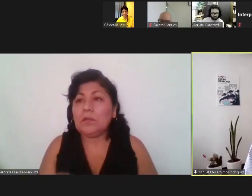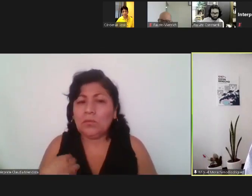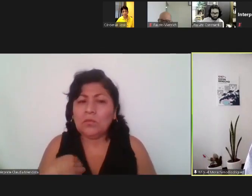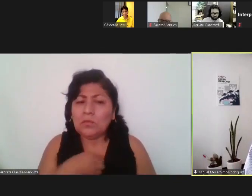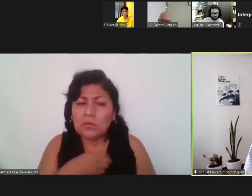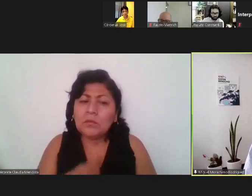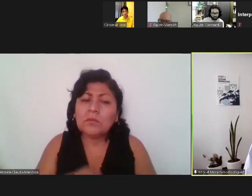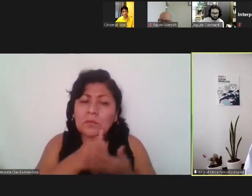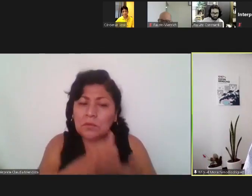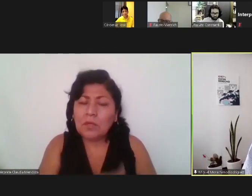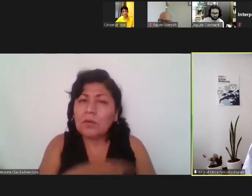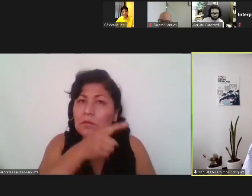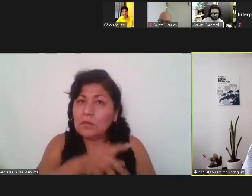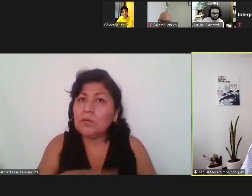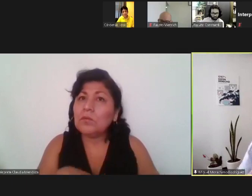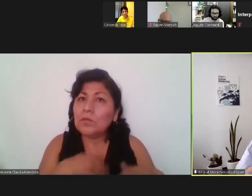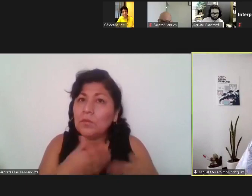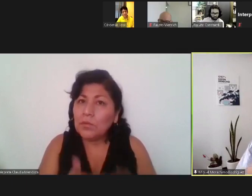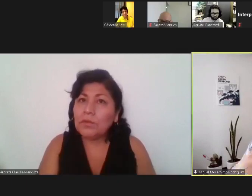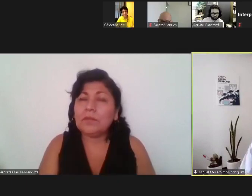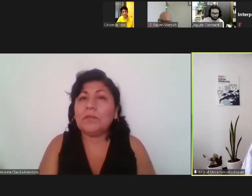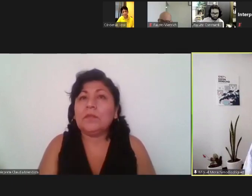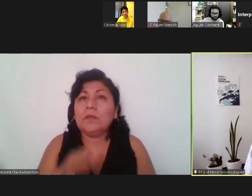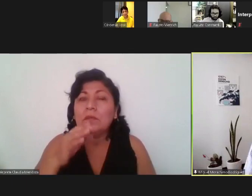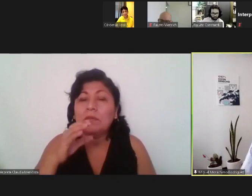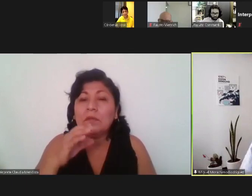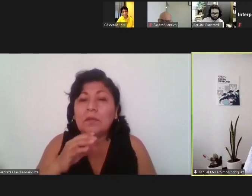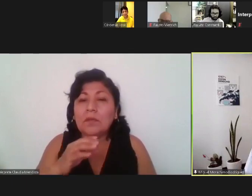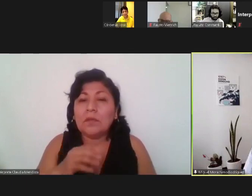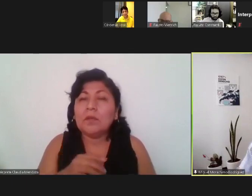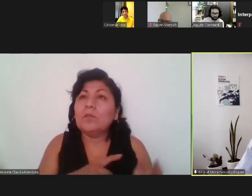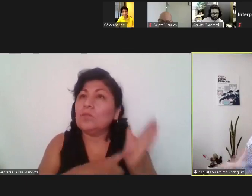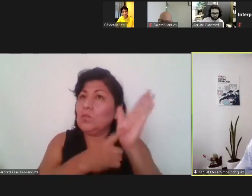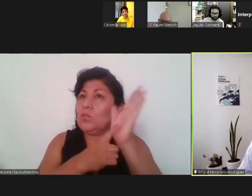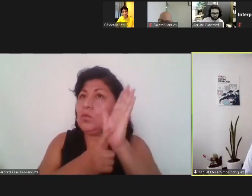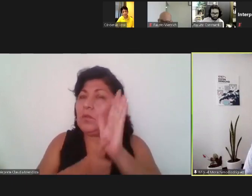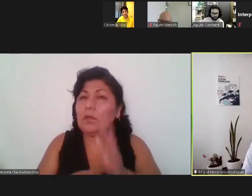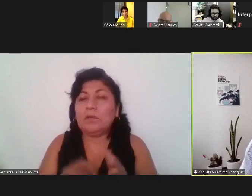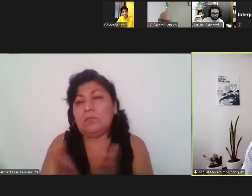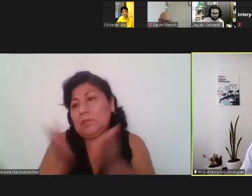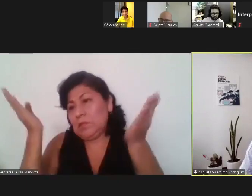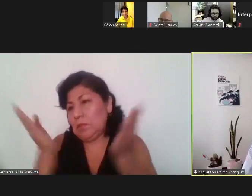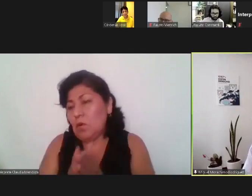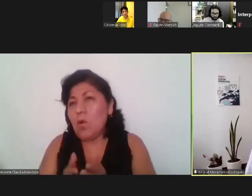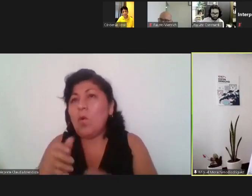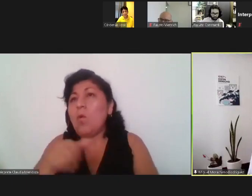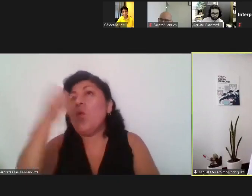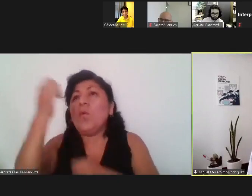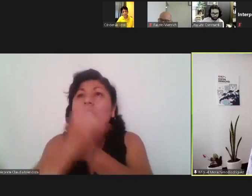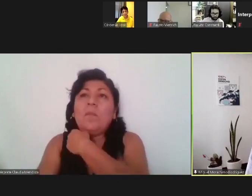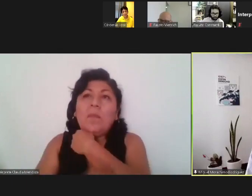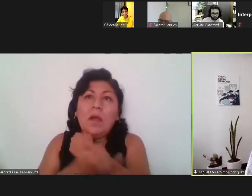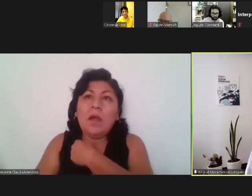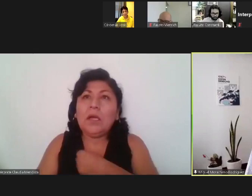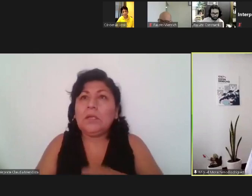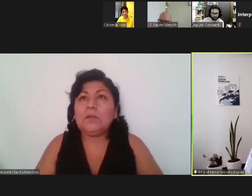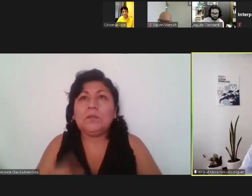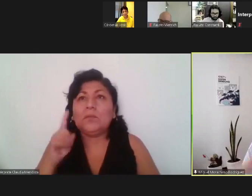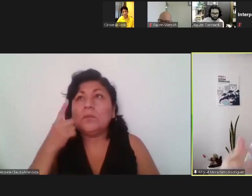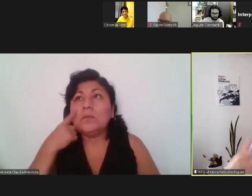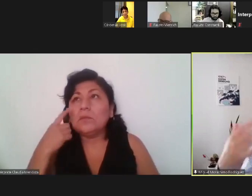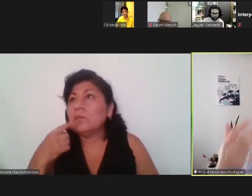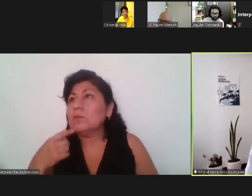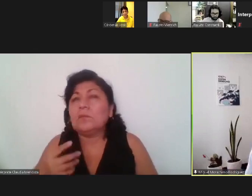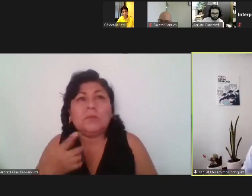sus obras con Creative Commons, y gracias a eso muchas de estas fotografías han resultado en periódicos de países así completamente desconocidos para